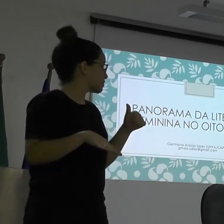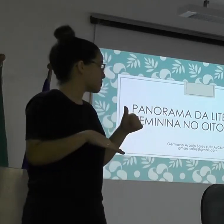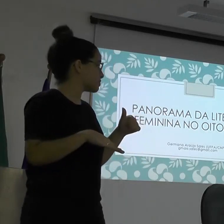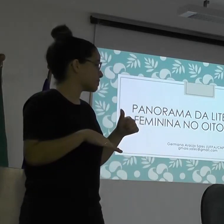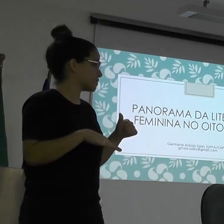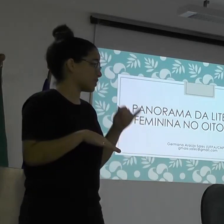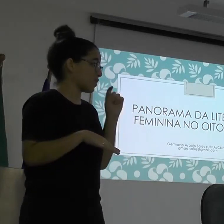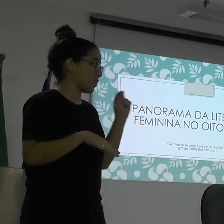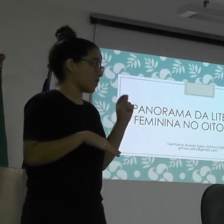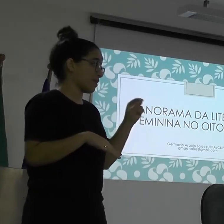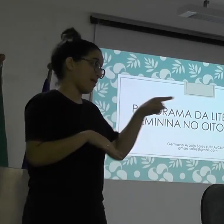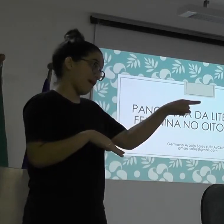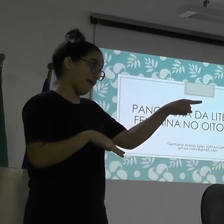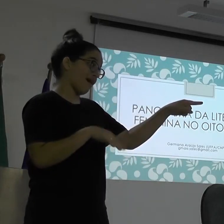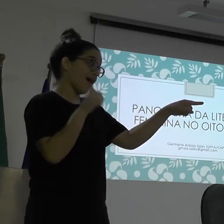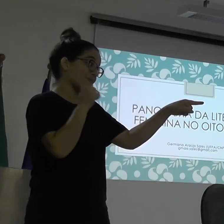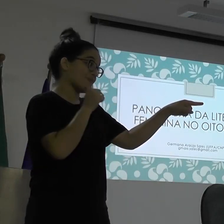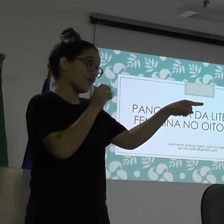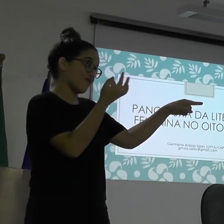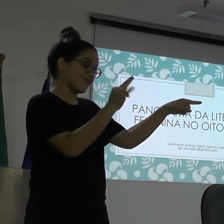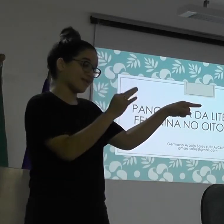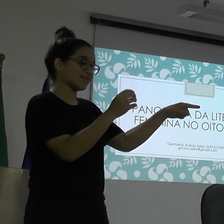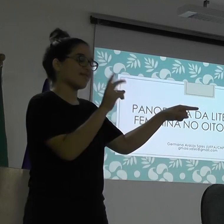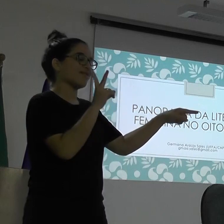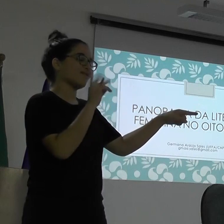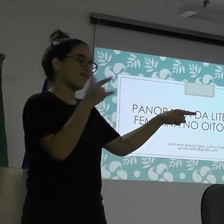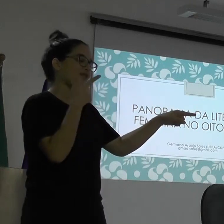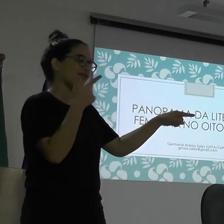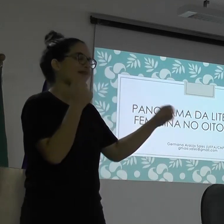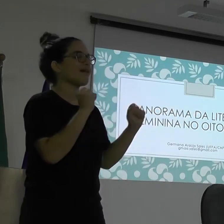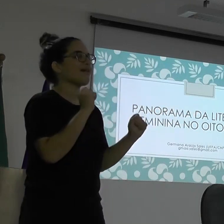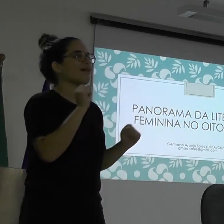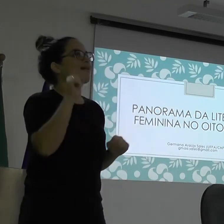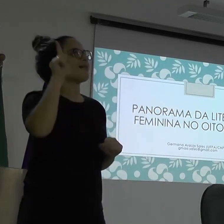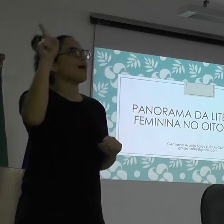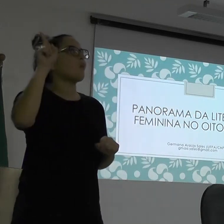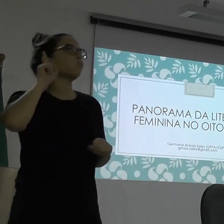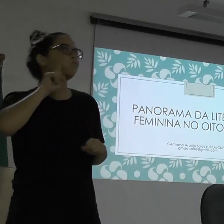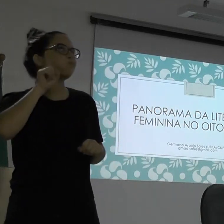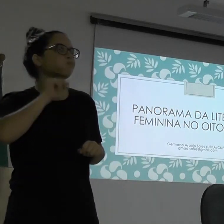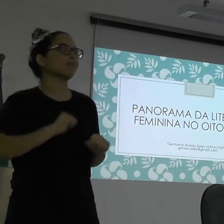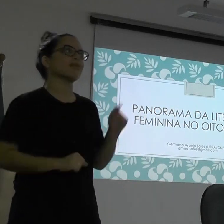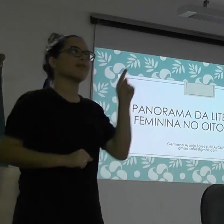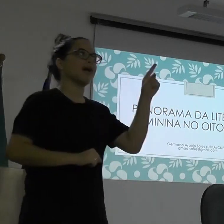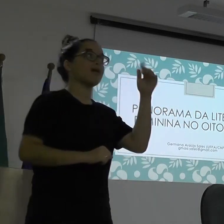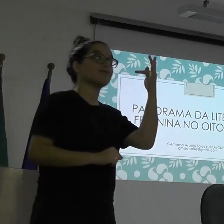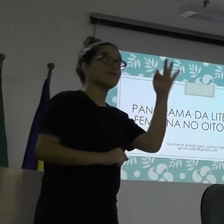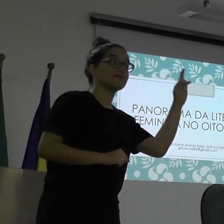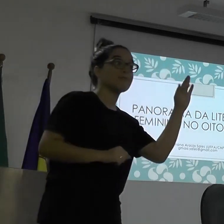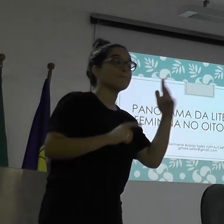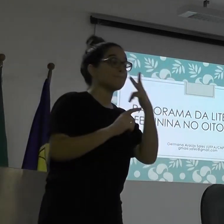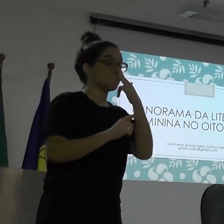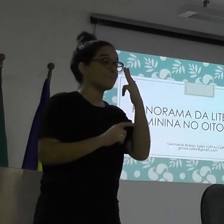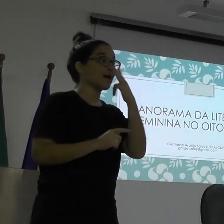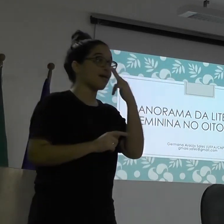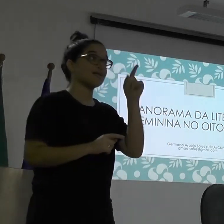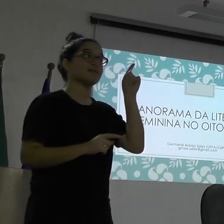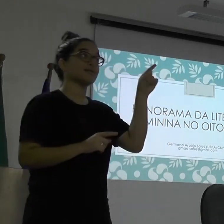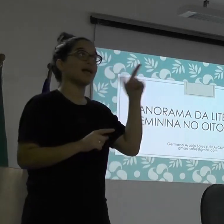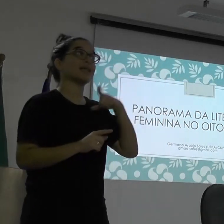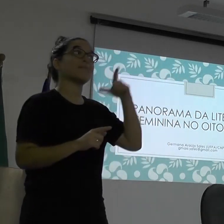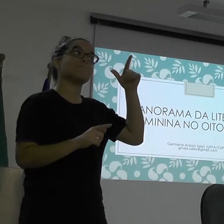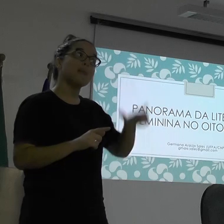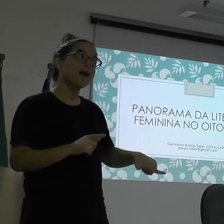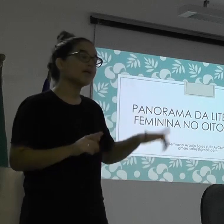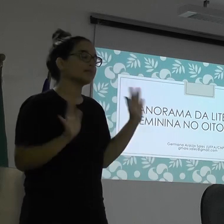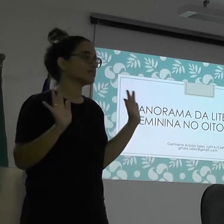que as bibliotecas, as americanas, as francesas, parece que tem mais coisas.